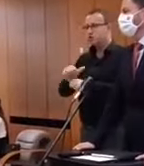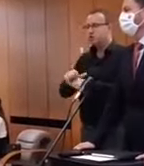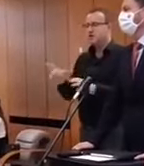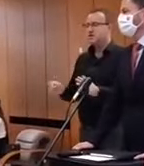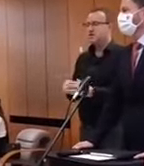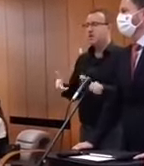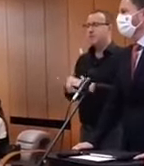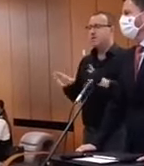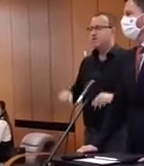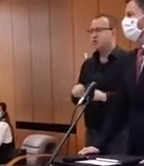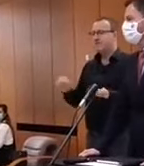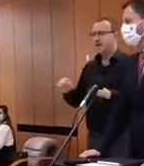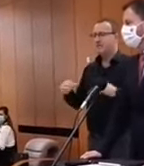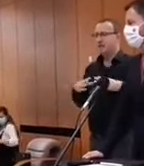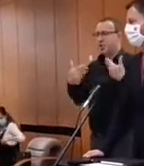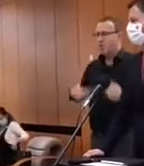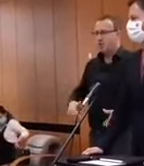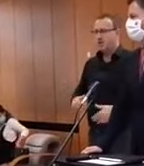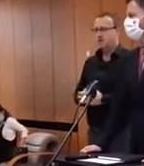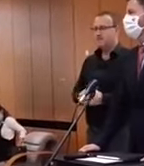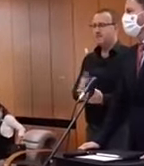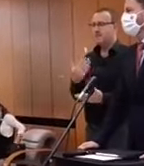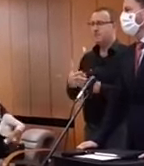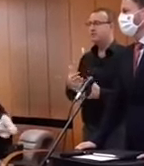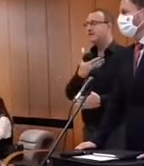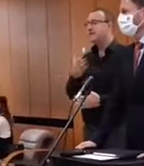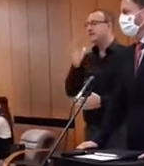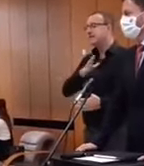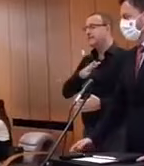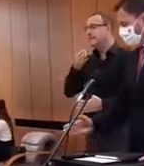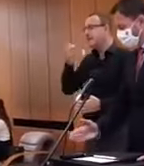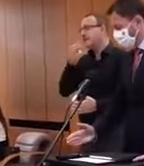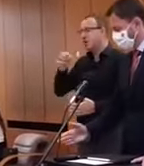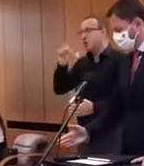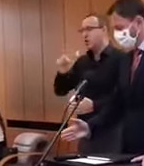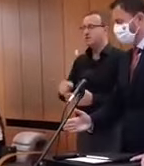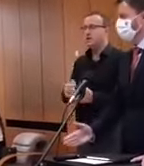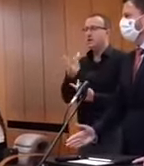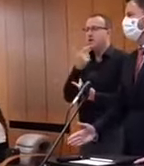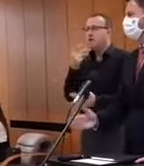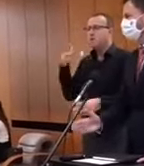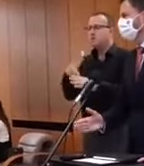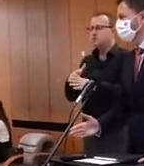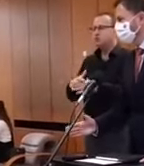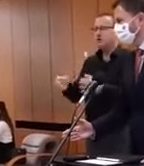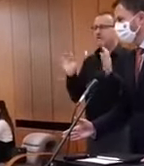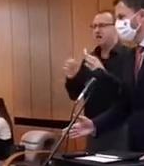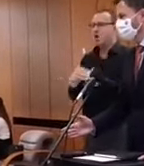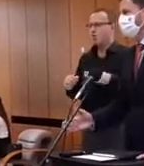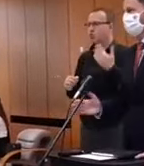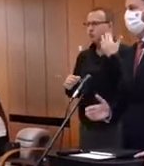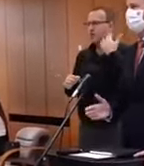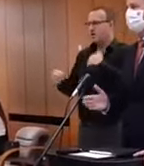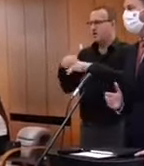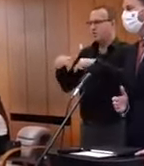s podpredsedom vlády, s pánom Holím, pretože chcem sa opýtať na tieto otázky. Ako chce zabezpečiť tú kvalitu, už som s ním viedol